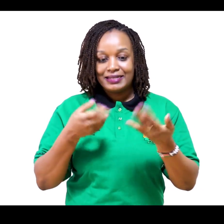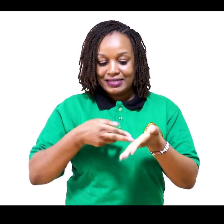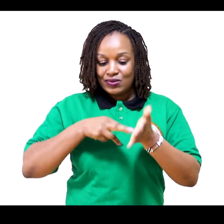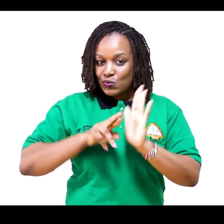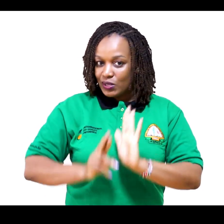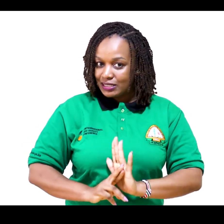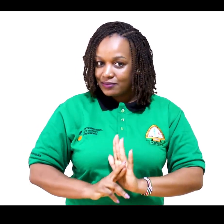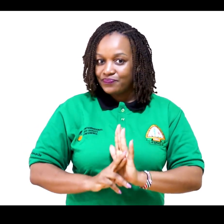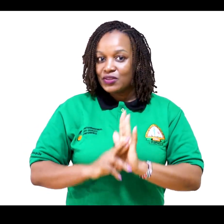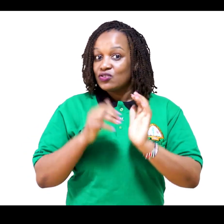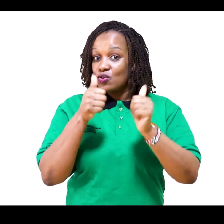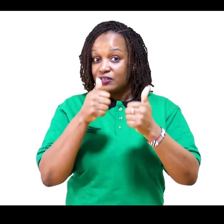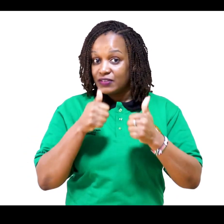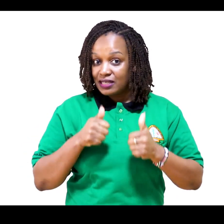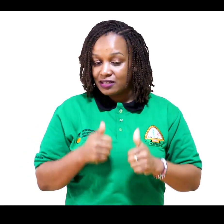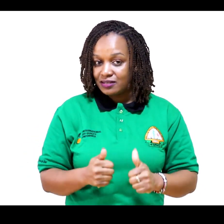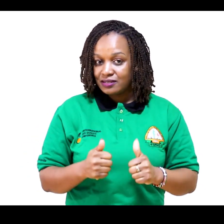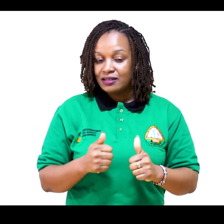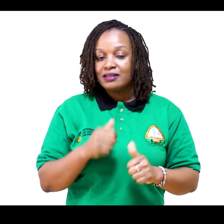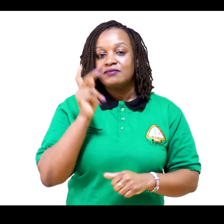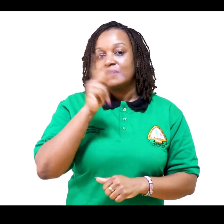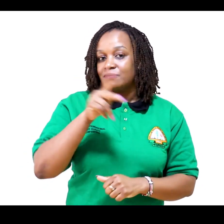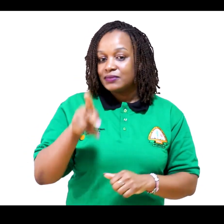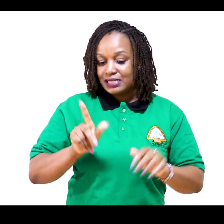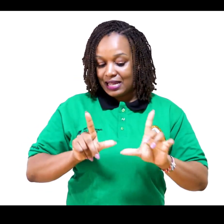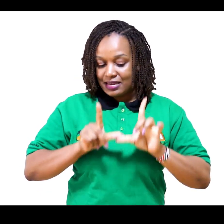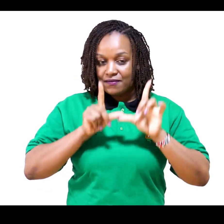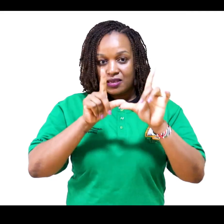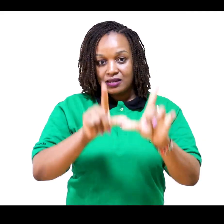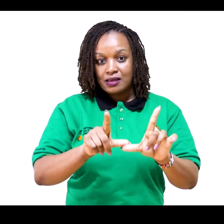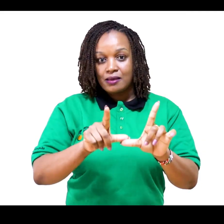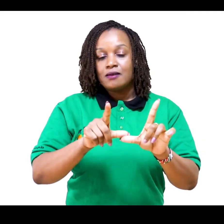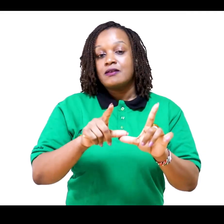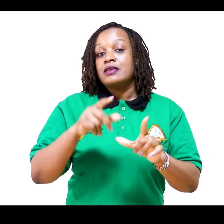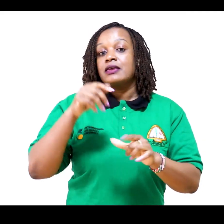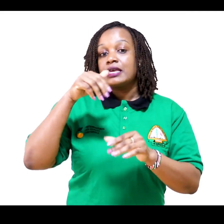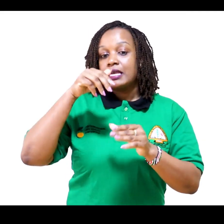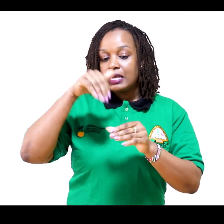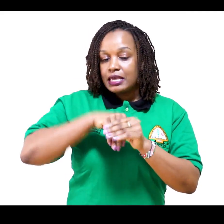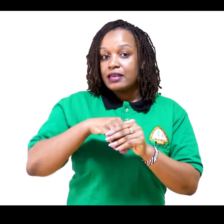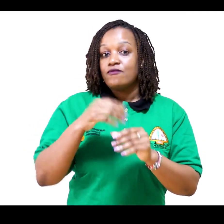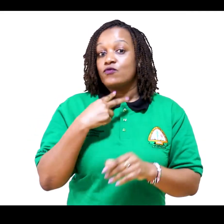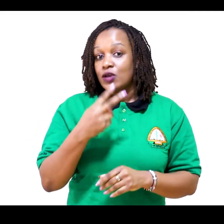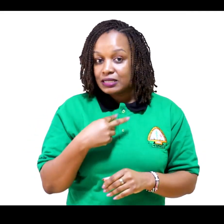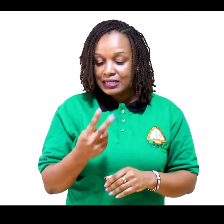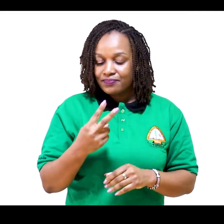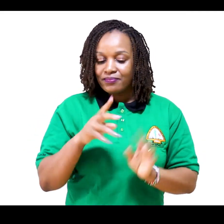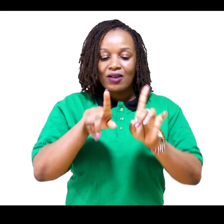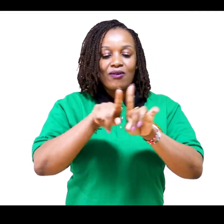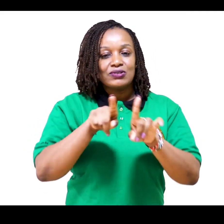yafuatayo: ombi la mtandaoni, taarifa, cheti cha phytosanitary, ankara ya